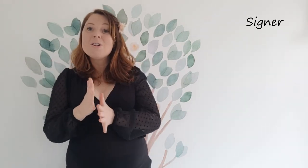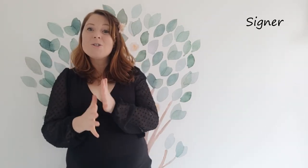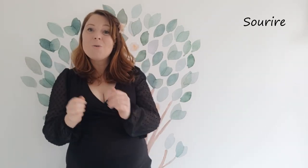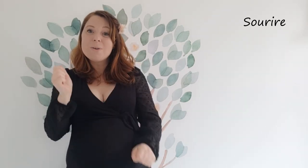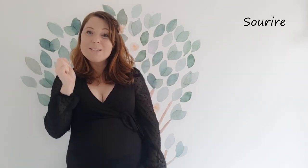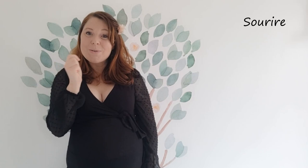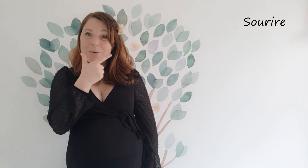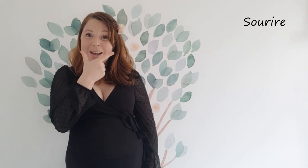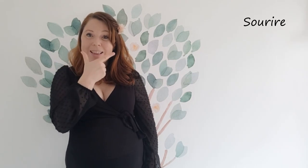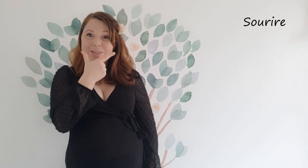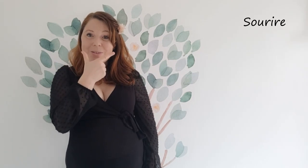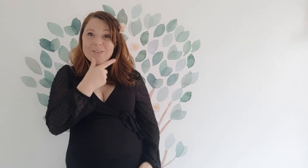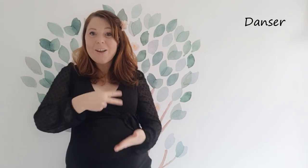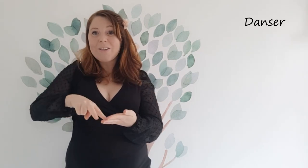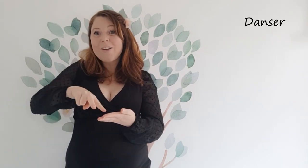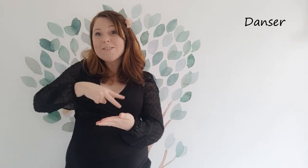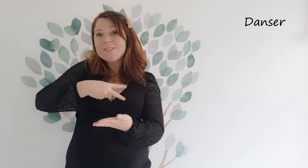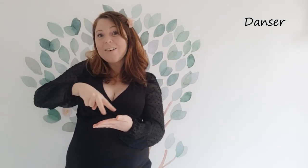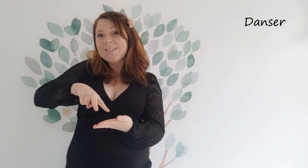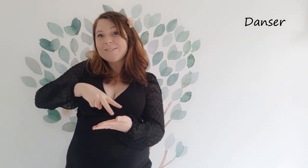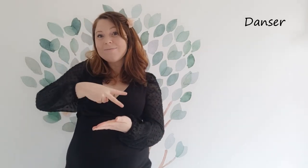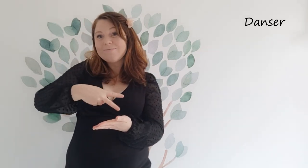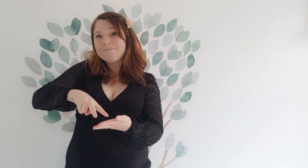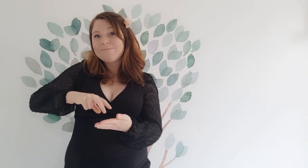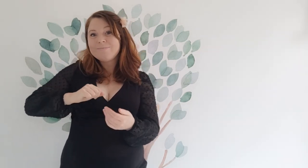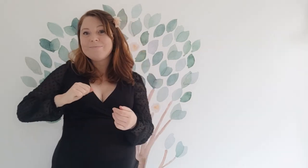lui souris tout en dansant.